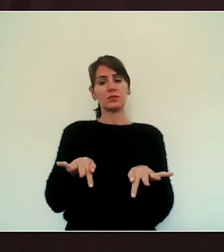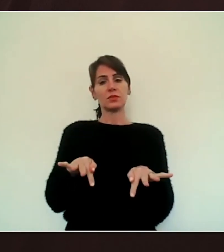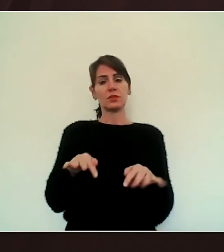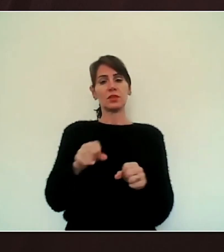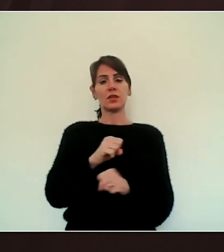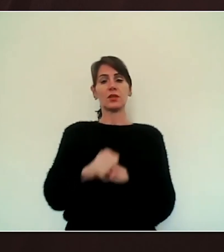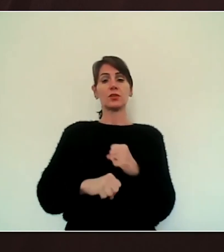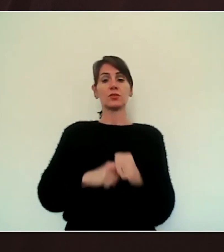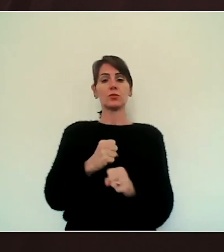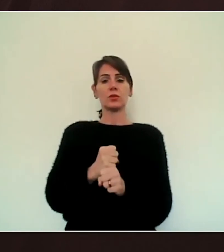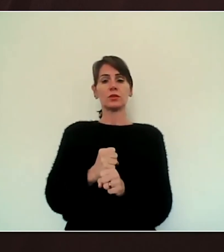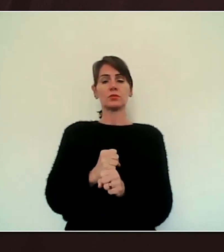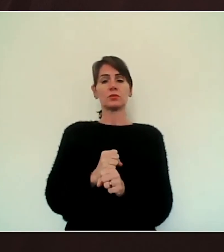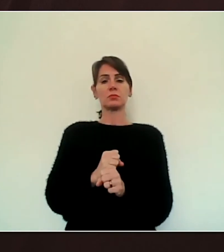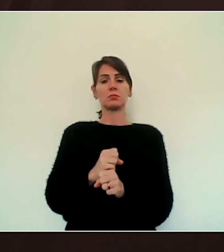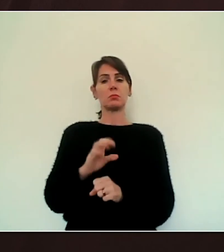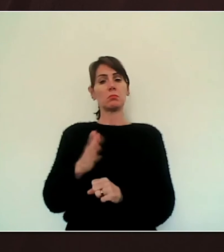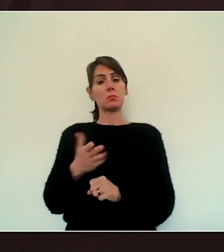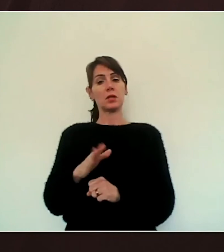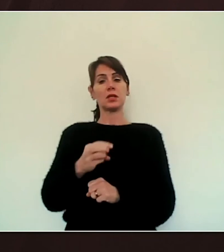3 milhões de livros.